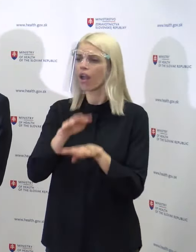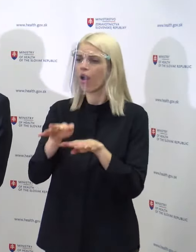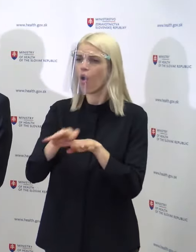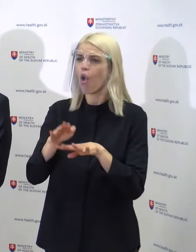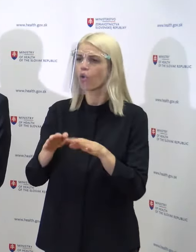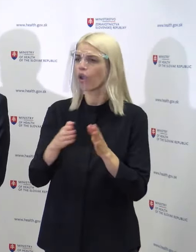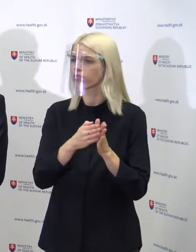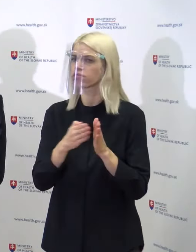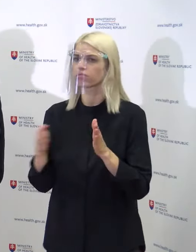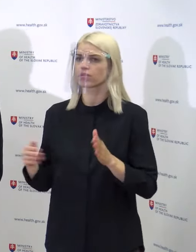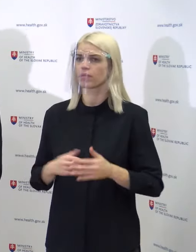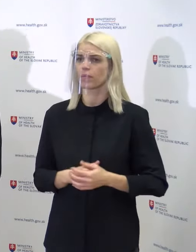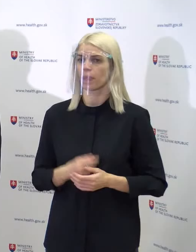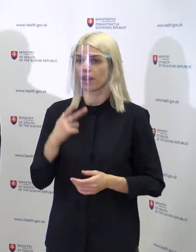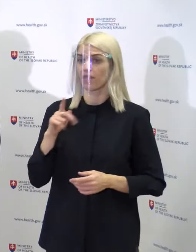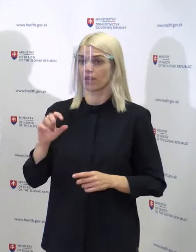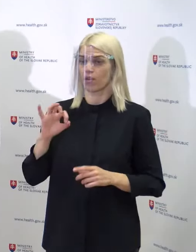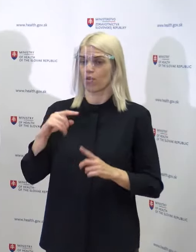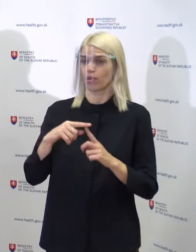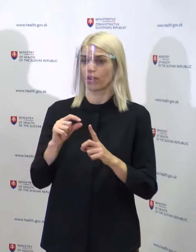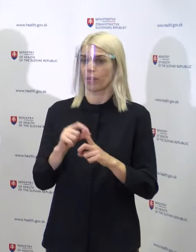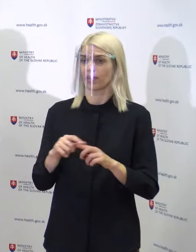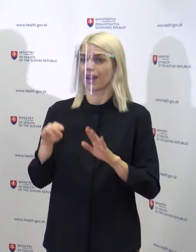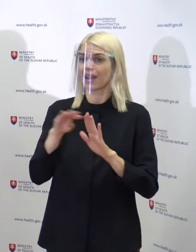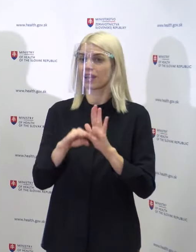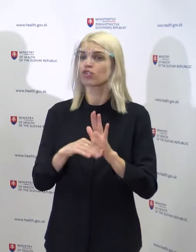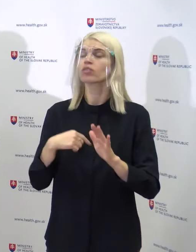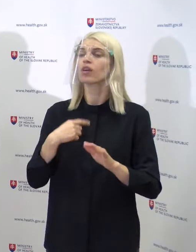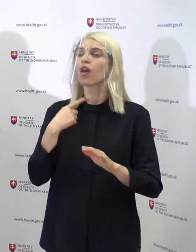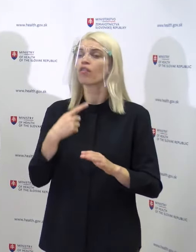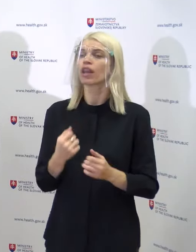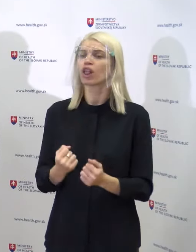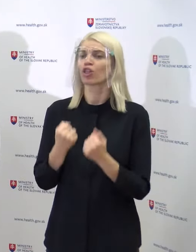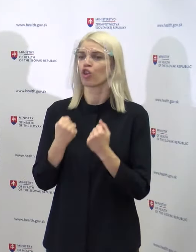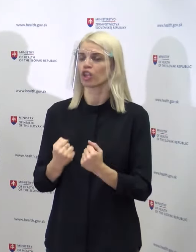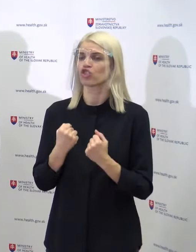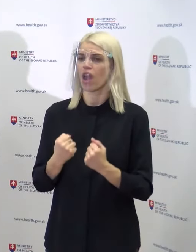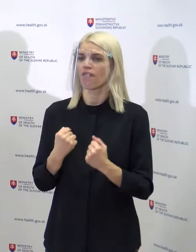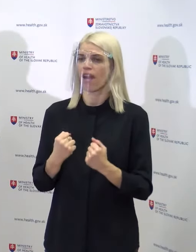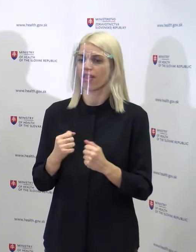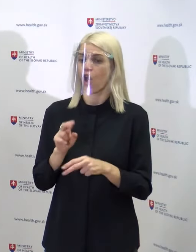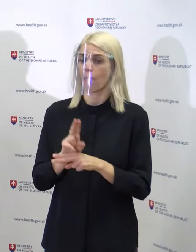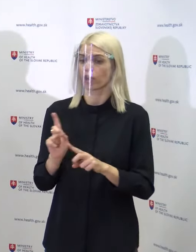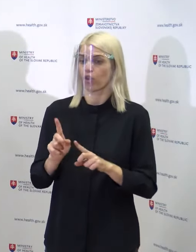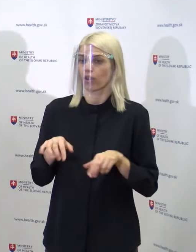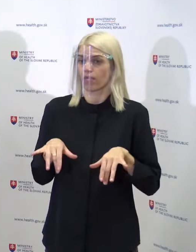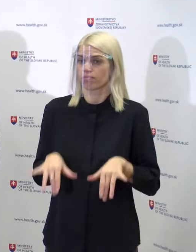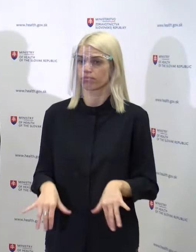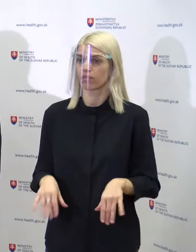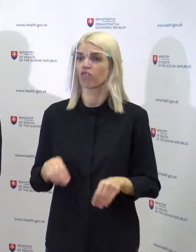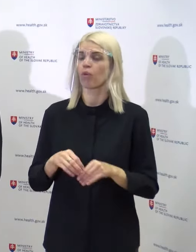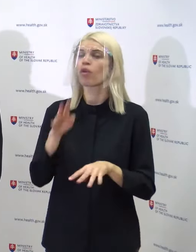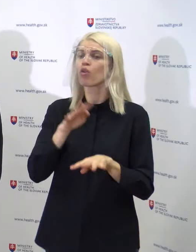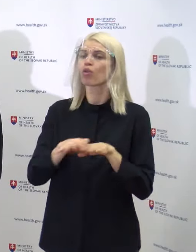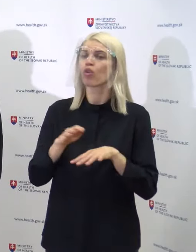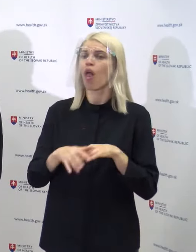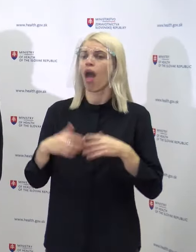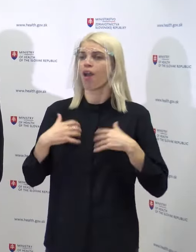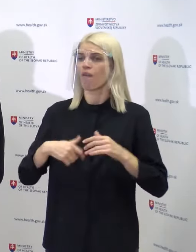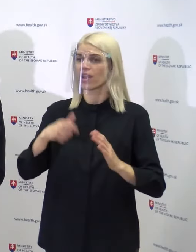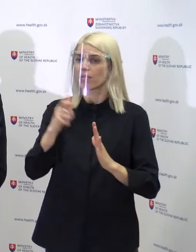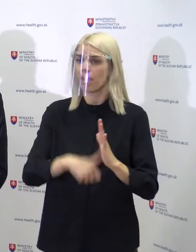Tam bol, myslím, v tej prezentácii režim OTP, ale ja som veľmi skôr o dodržiavaní opatrení, ktoré sú, to znamená o kontrolách COVID pasov a